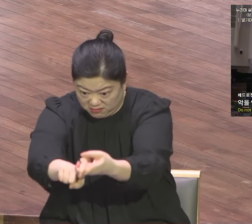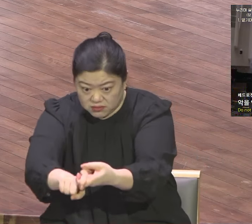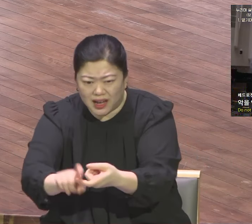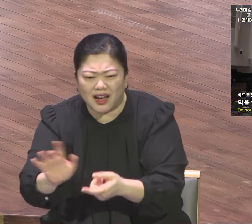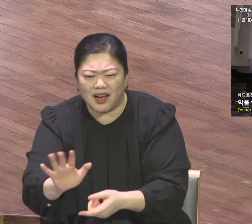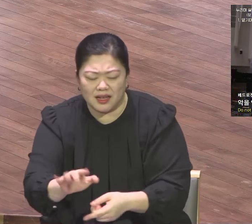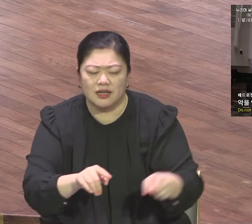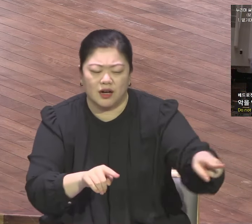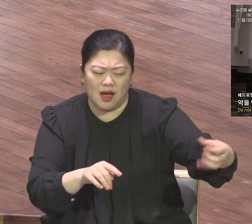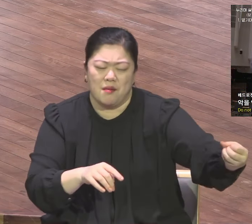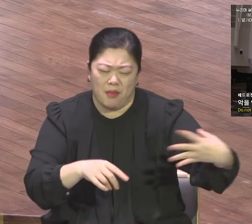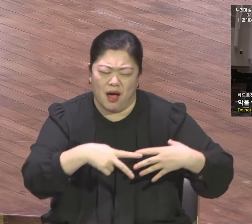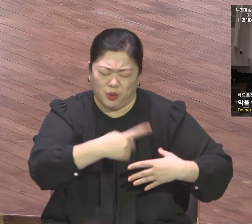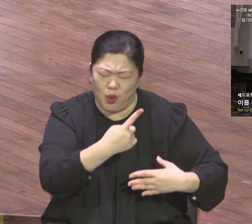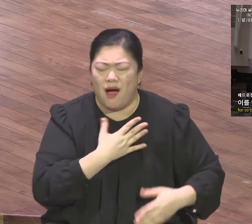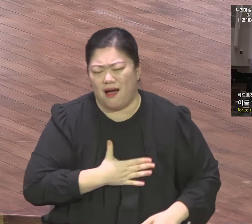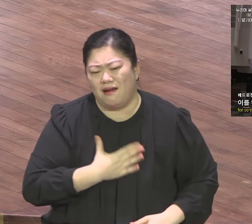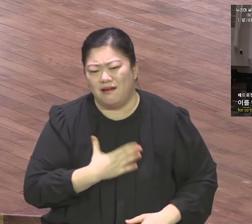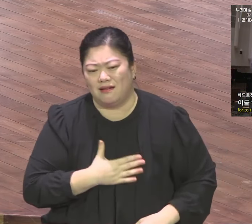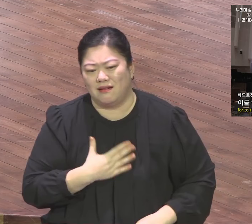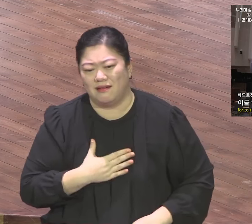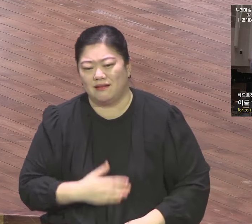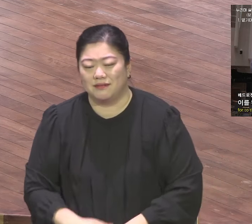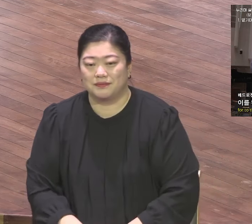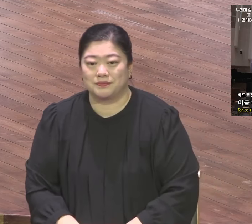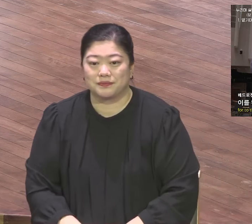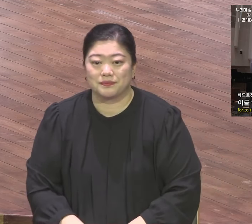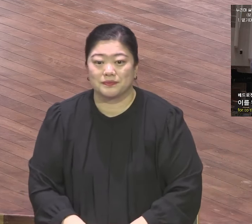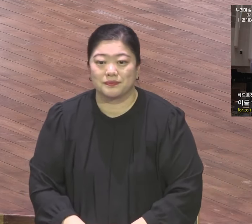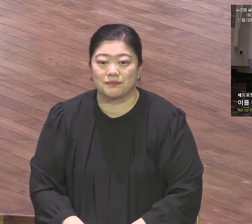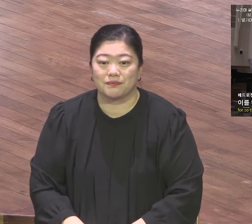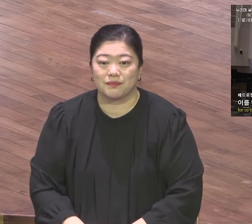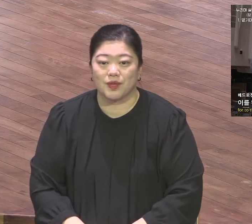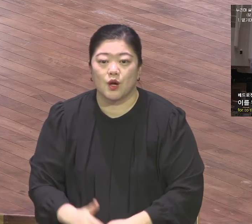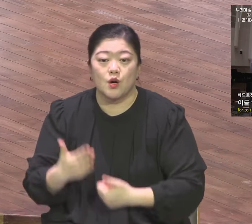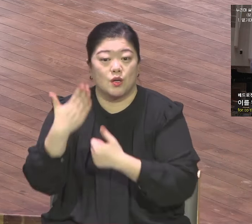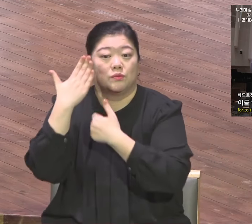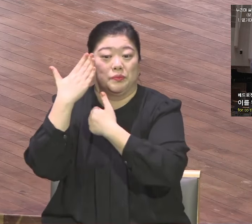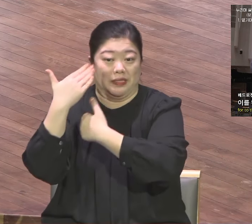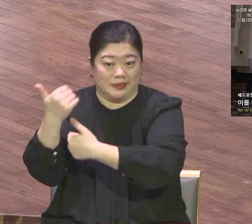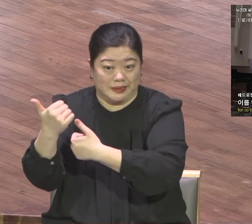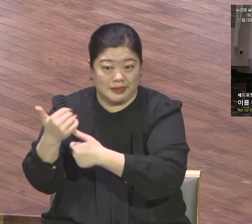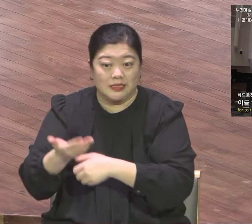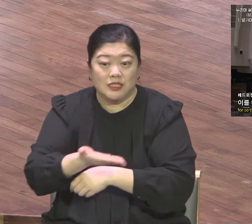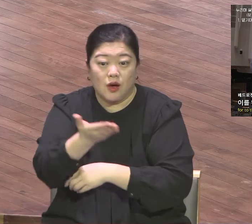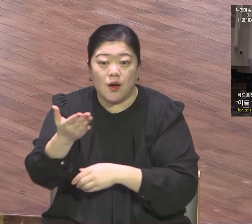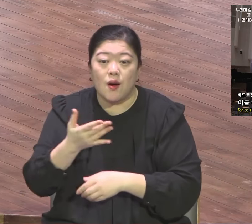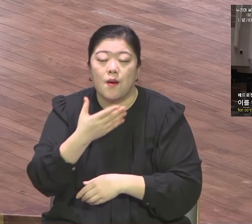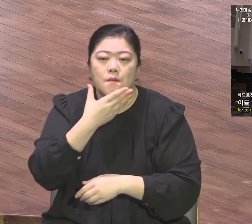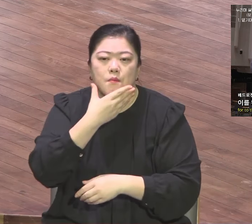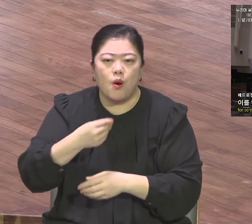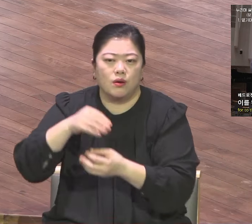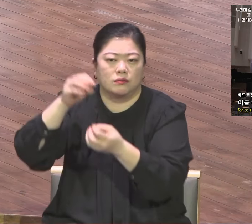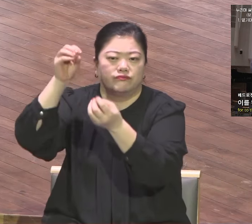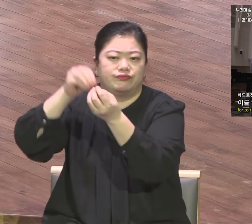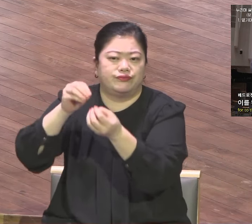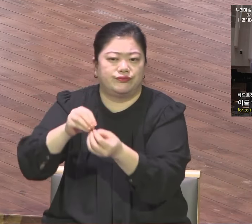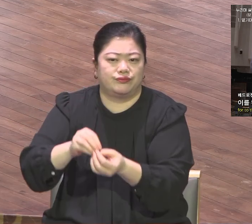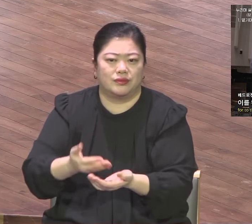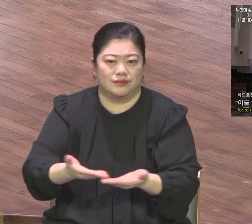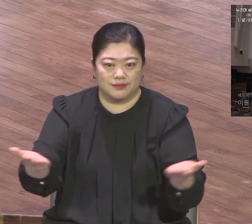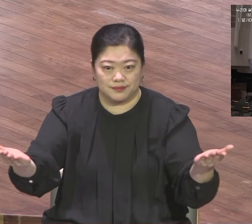말고 도리어 복을 빌라. 이를 위하여 너희가 부르심을 받았으니 이는 복을 이어받게 하려